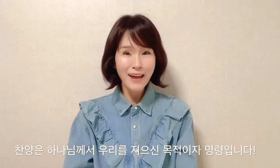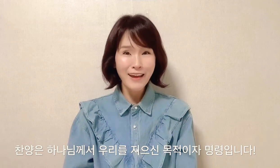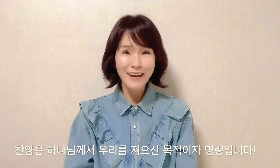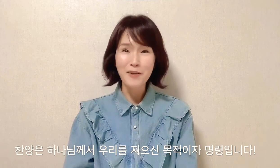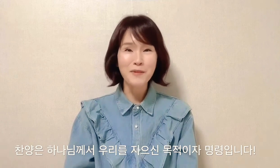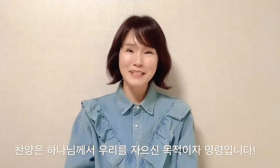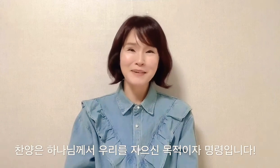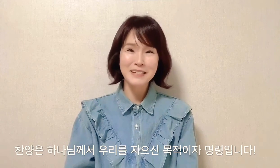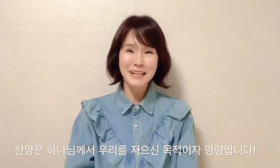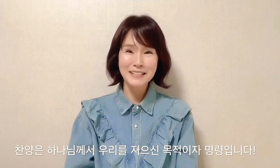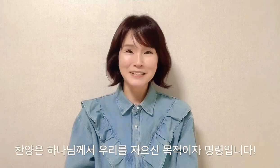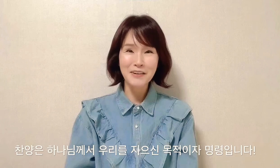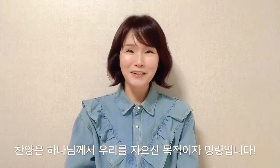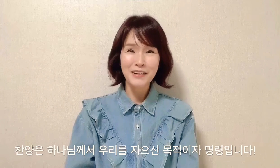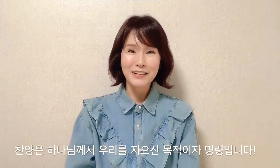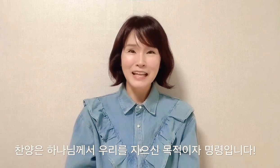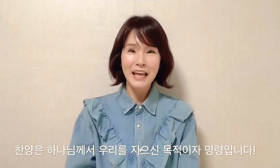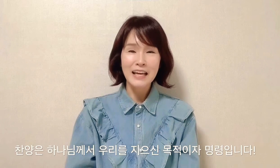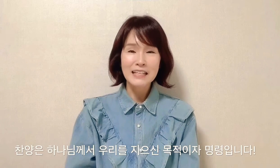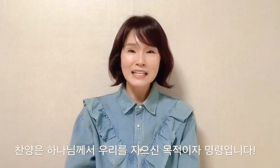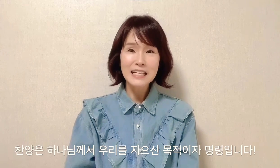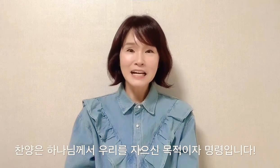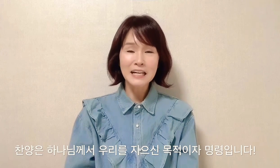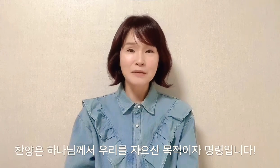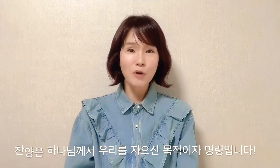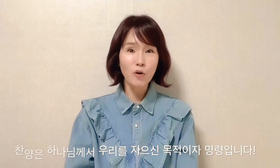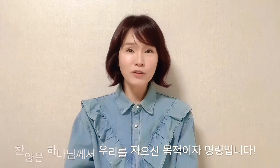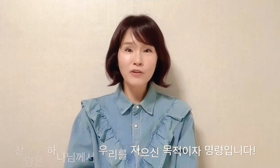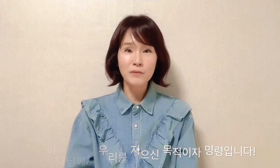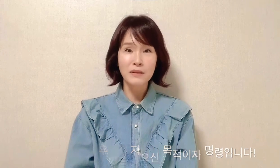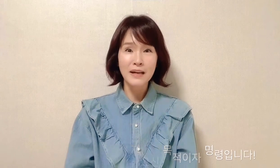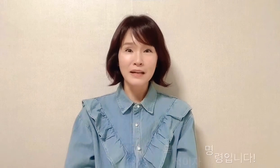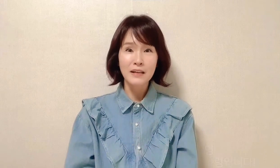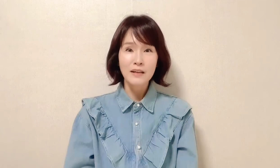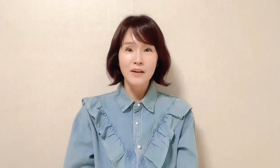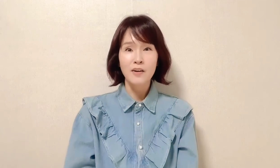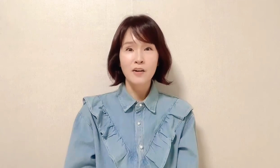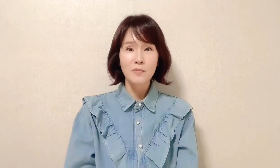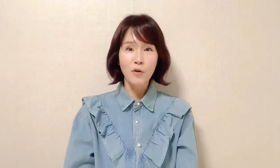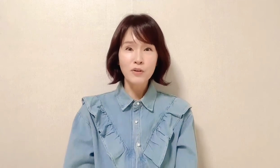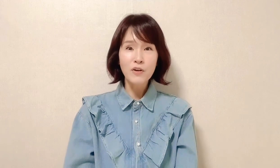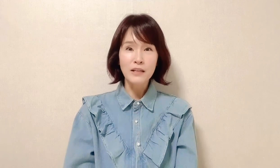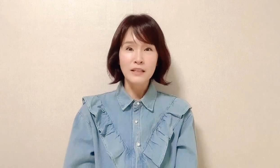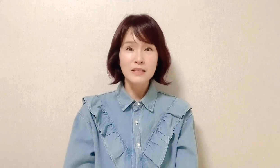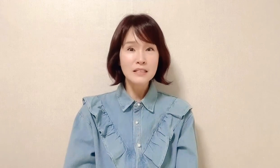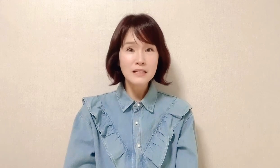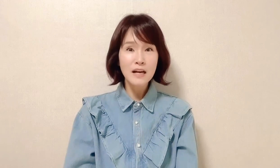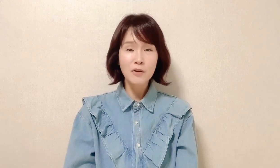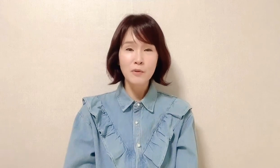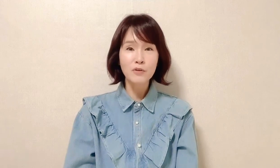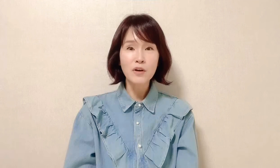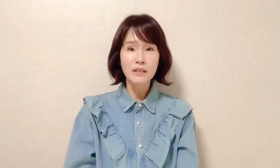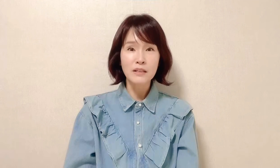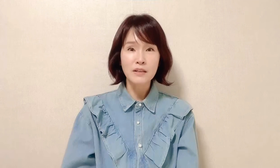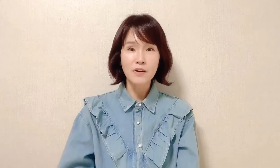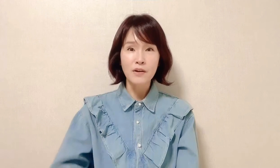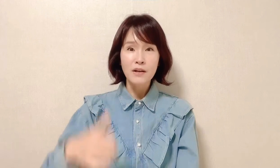라고 말씀하지 않으시죠? 네, 찬양하라는 명령입니다. 명령할 때, 지시하거나 명령할 때는요,